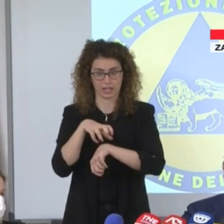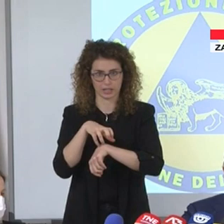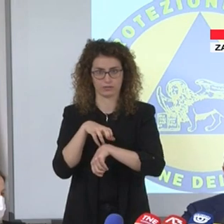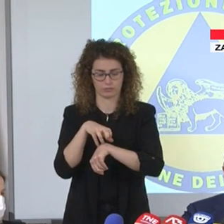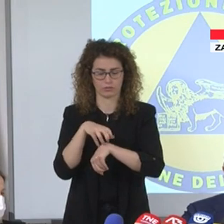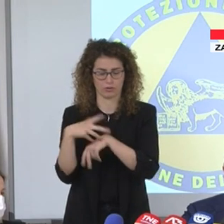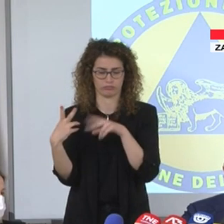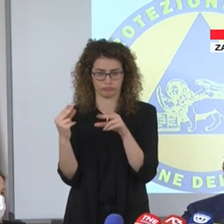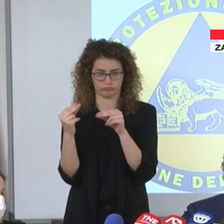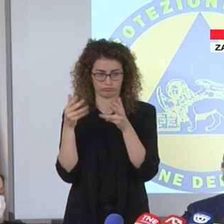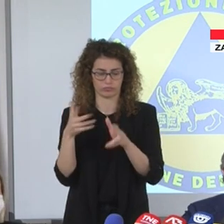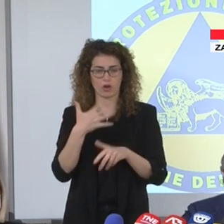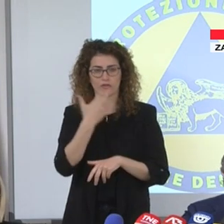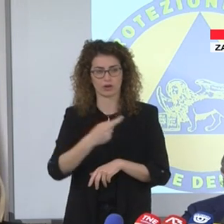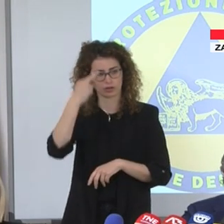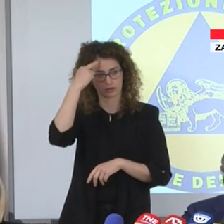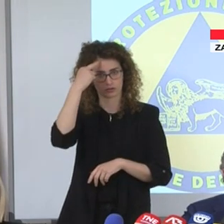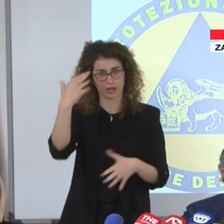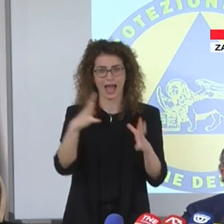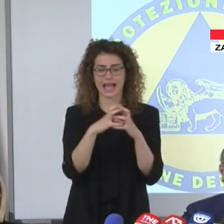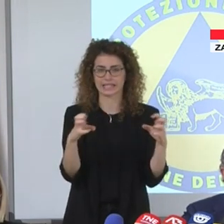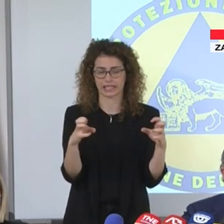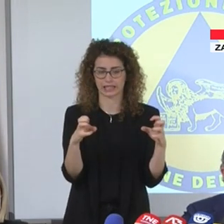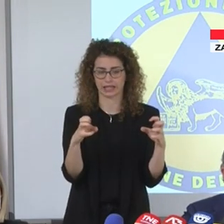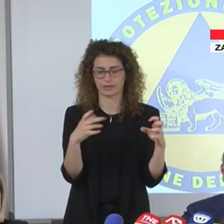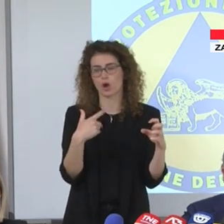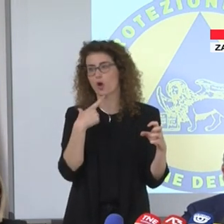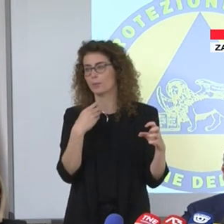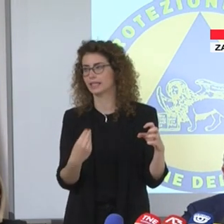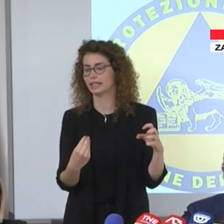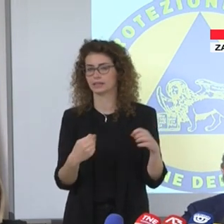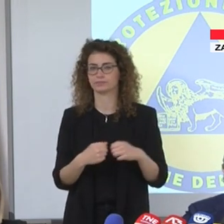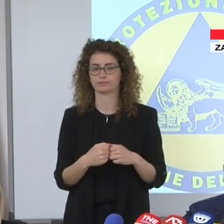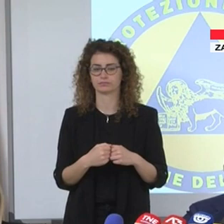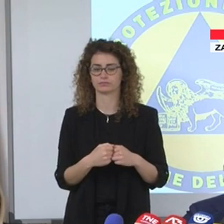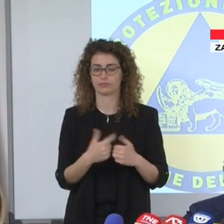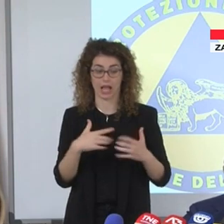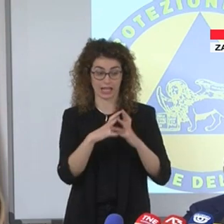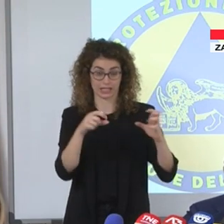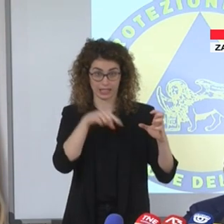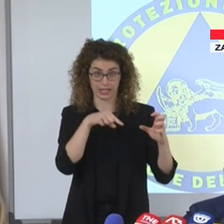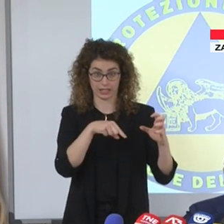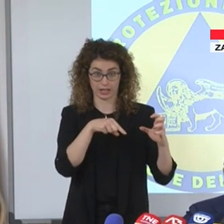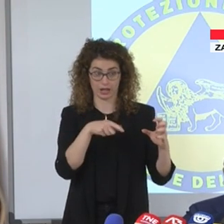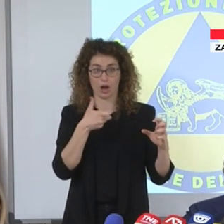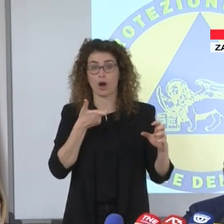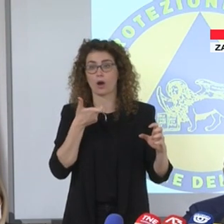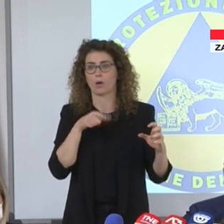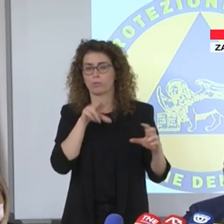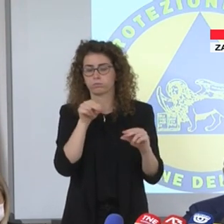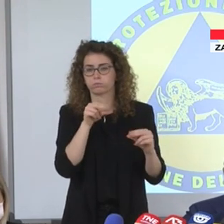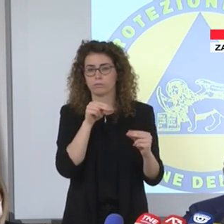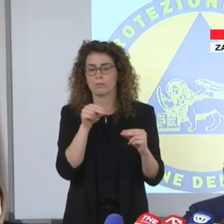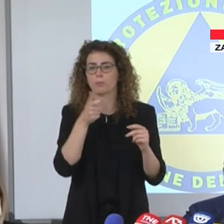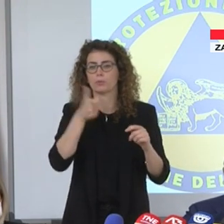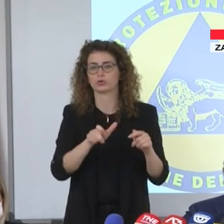Voglio ricordare che qui stiamo parlando di un'azienda che, se oggi, come si può dire, Si parla di questa azienda perché la regione è già intervenuta in